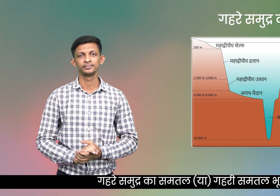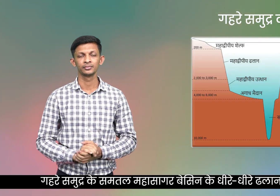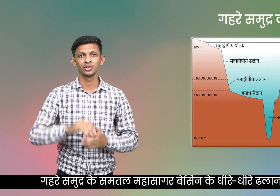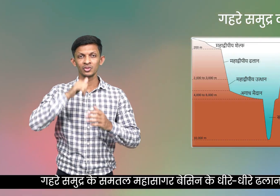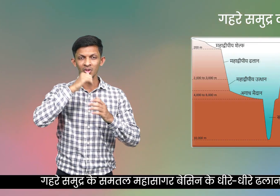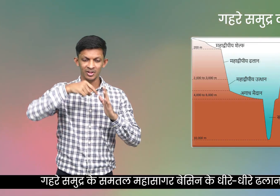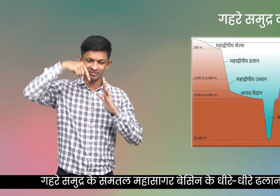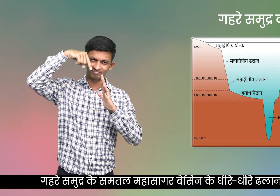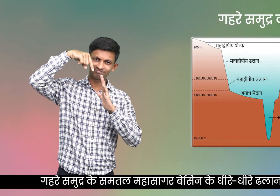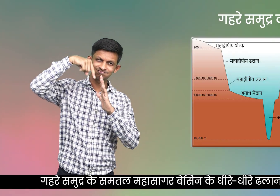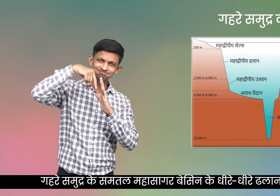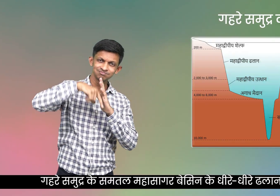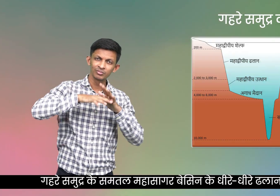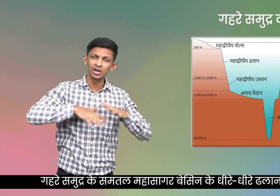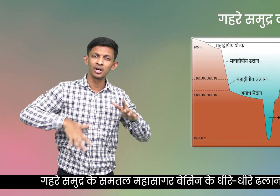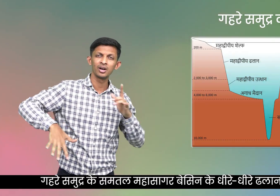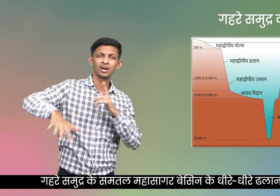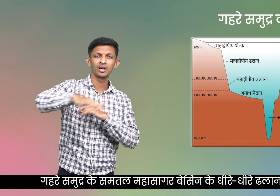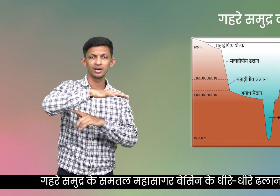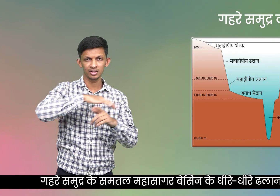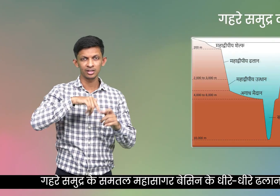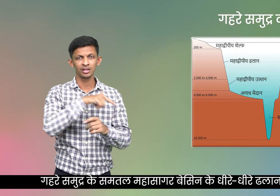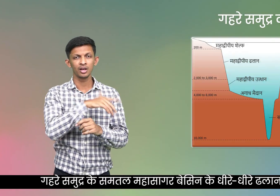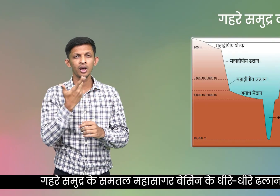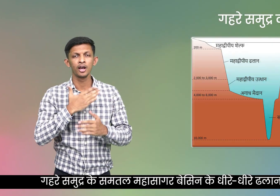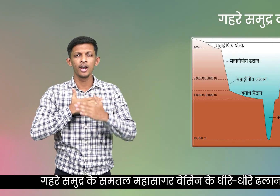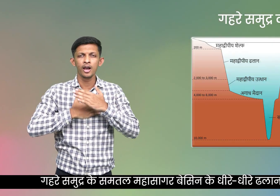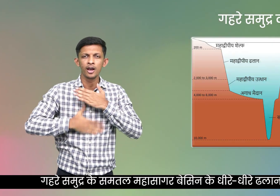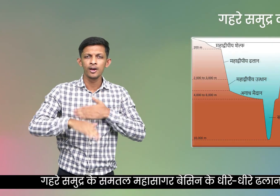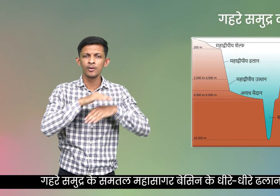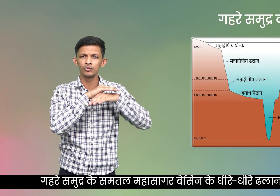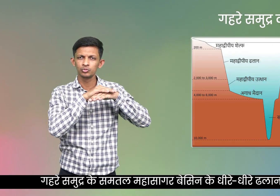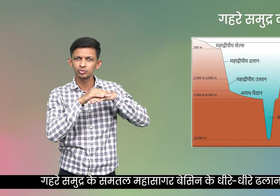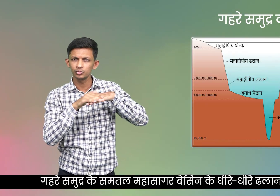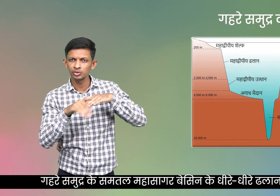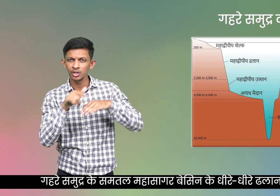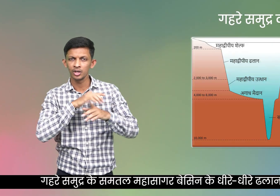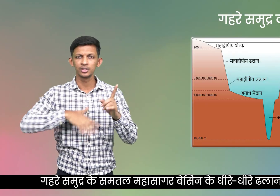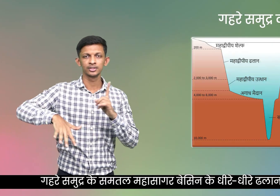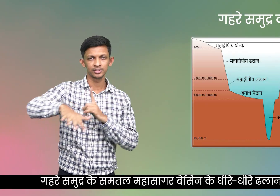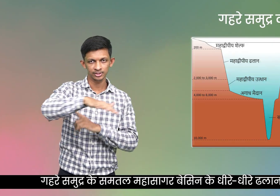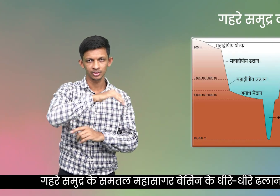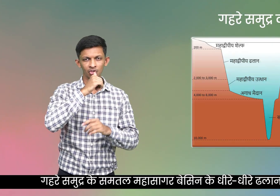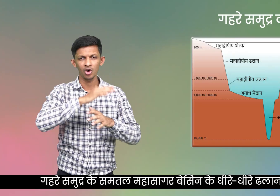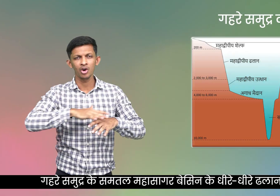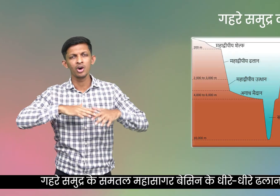गहरे समुद्र के समतल महासागर बेसिन के धीरे धीरे ढलाव